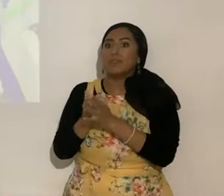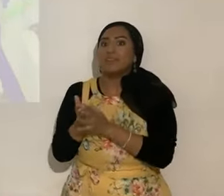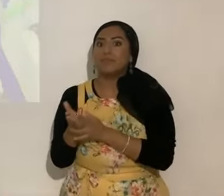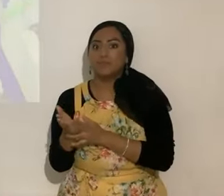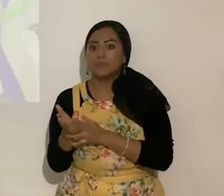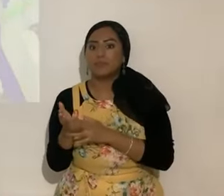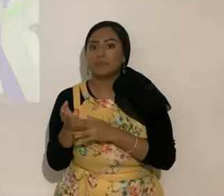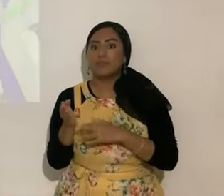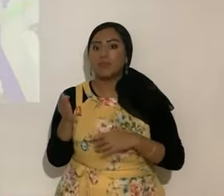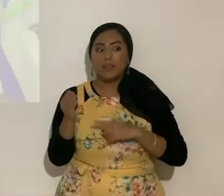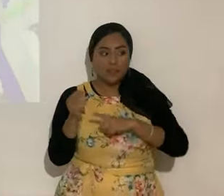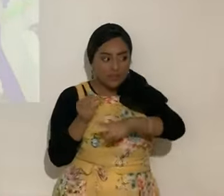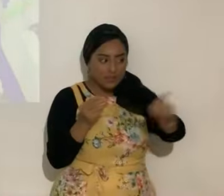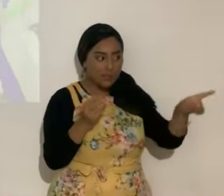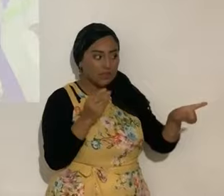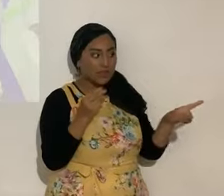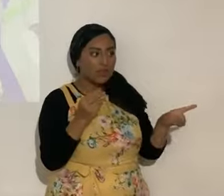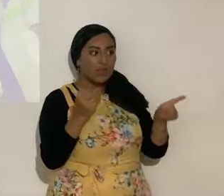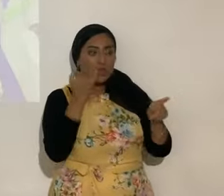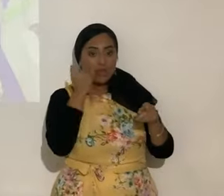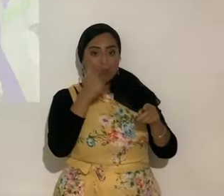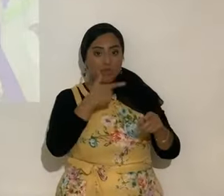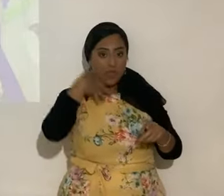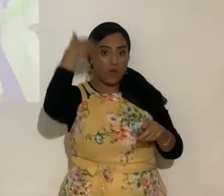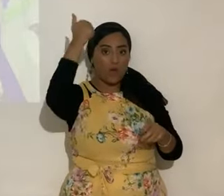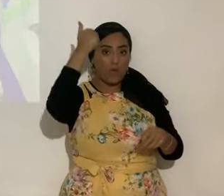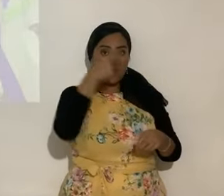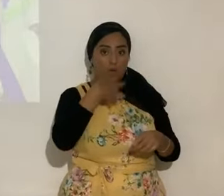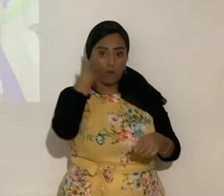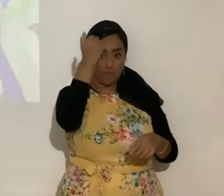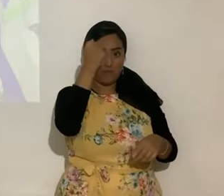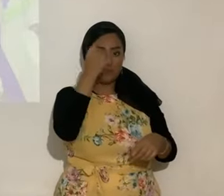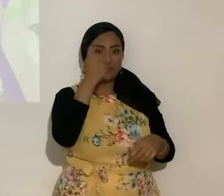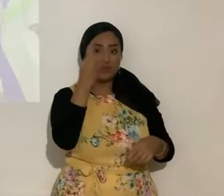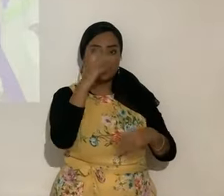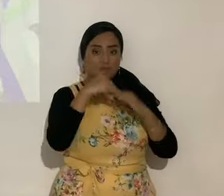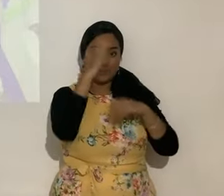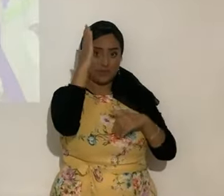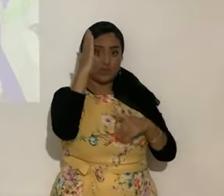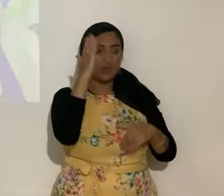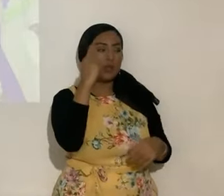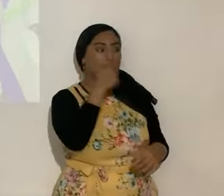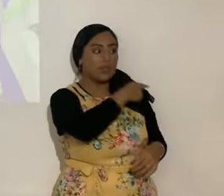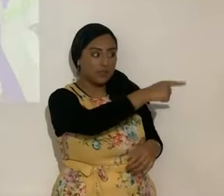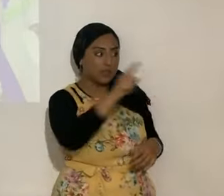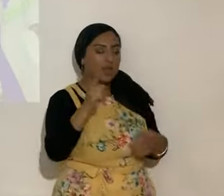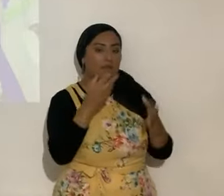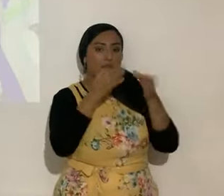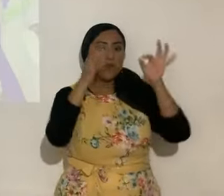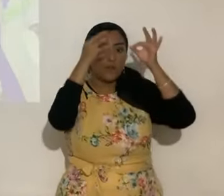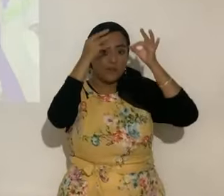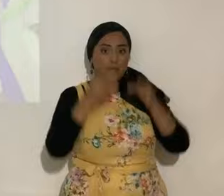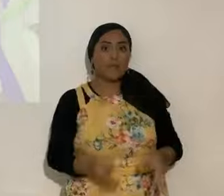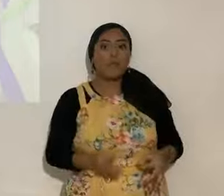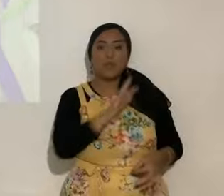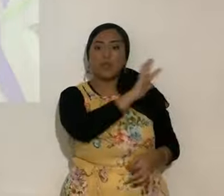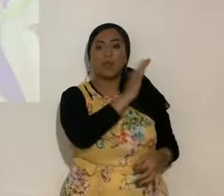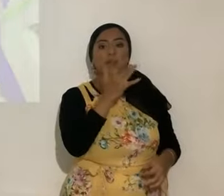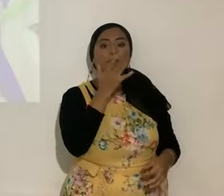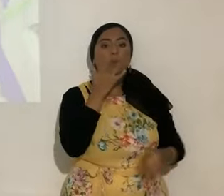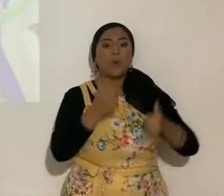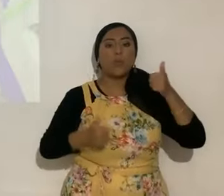Porque ellos no tienen por qué, sobre todo si son mayores de edad, ellos tienen el libre albedrío de escoger entre la